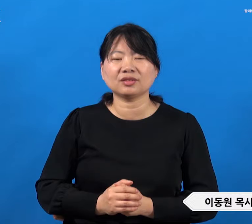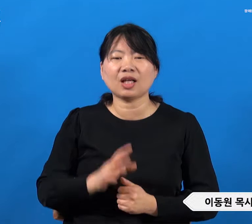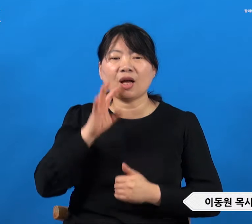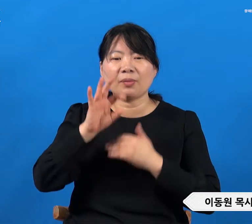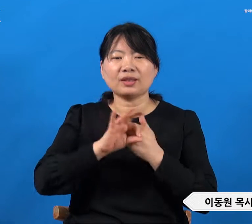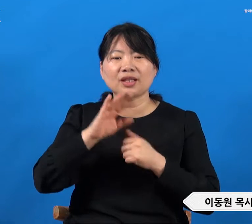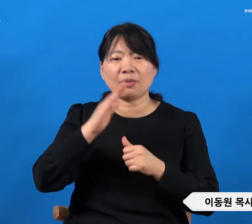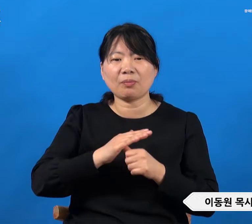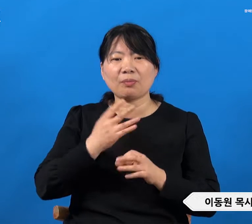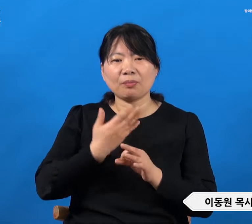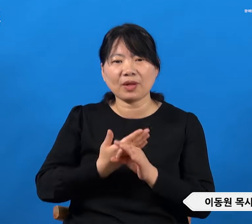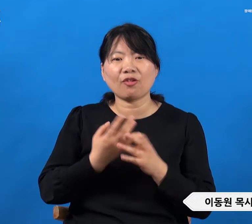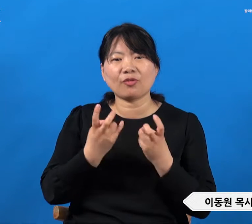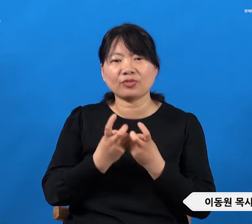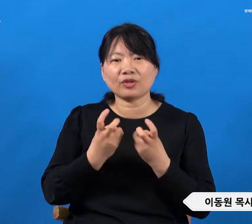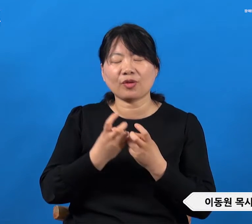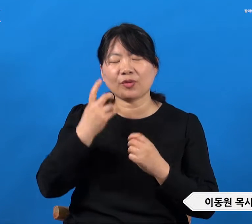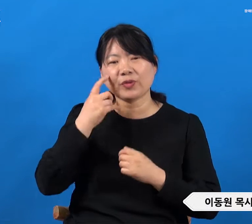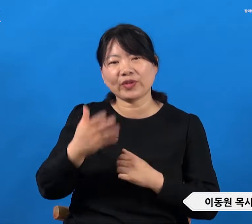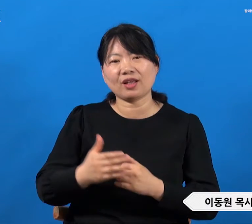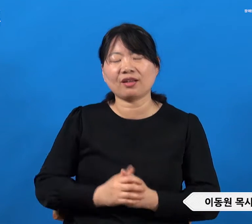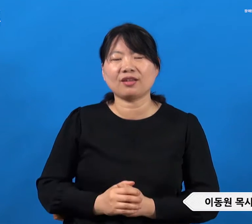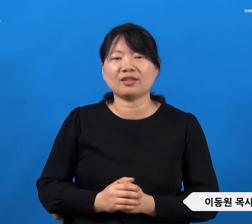그리고 만약에 실패하면 어떻게 하시겠습니까?